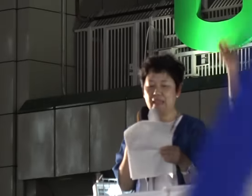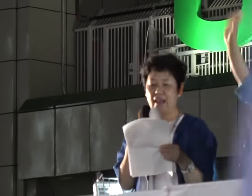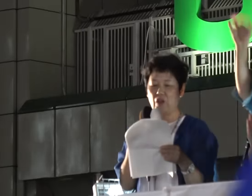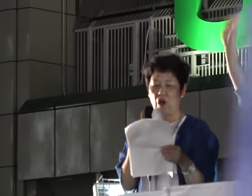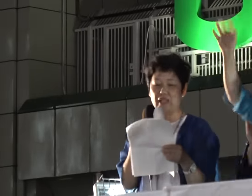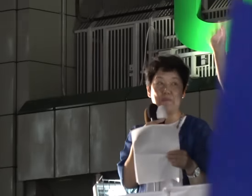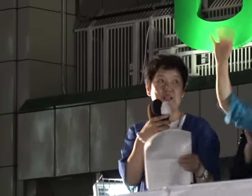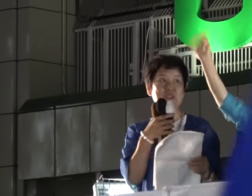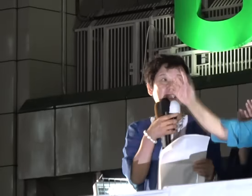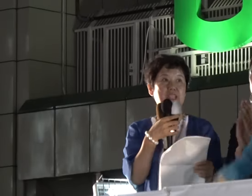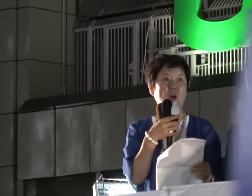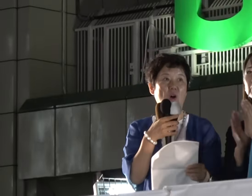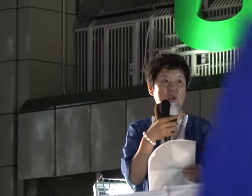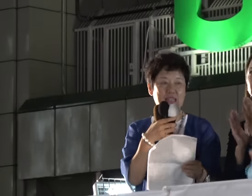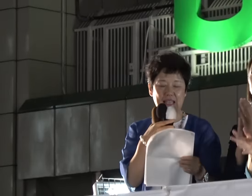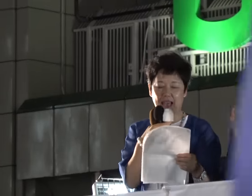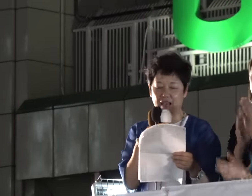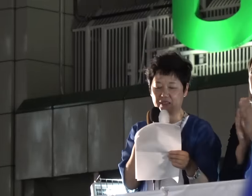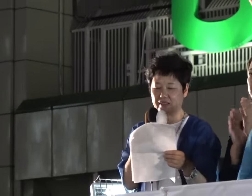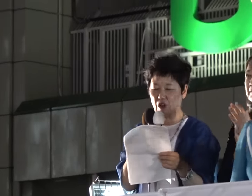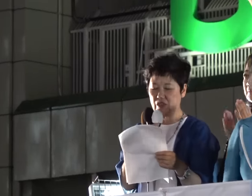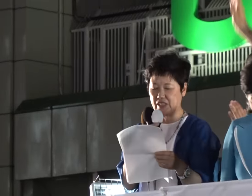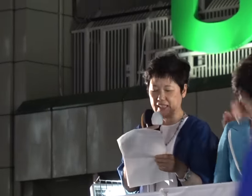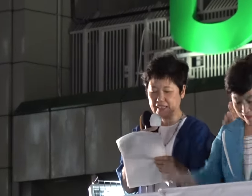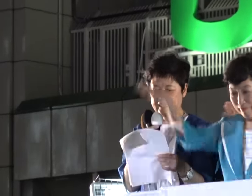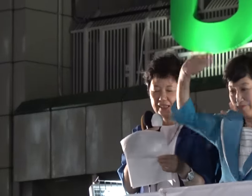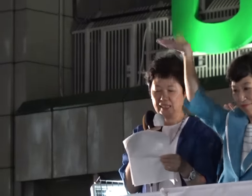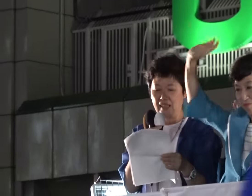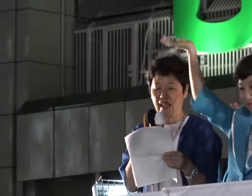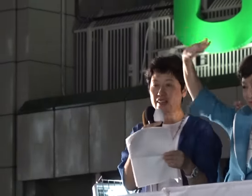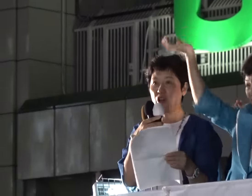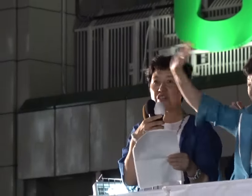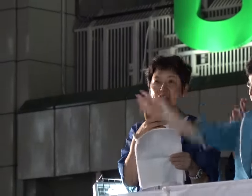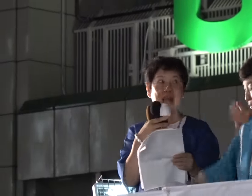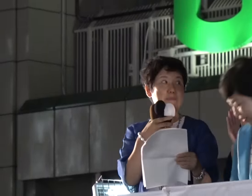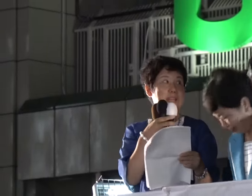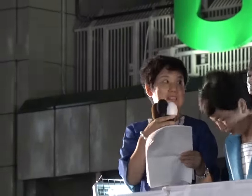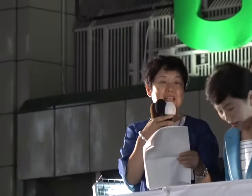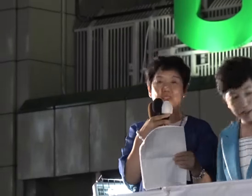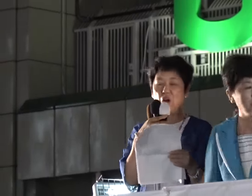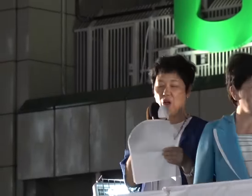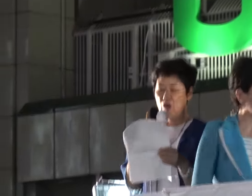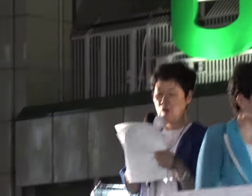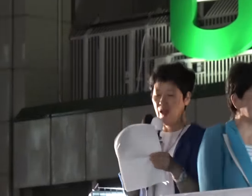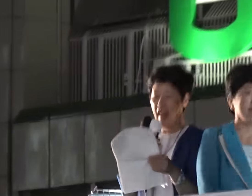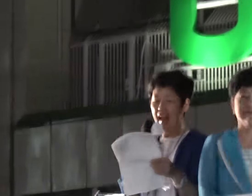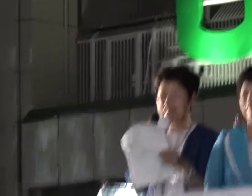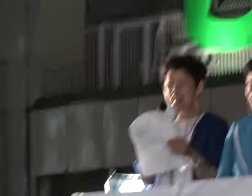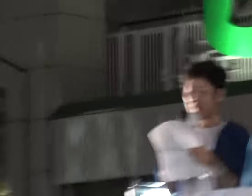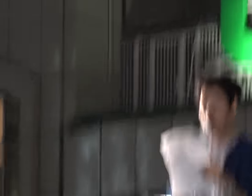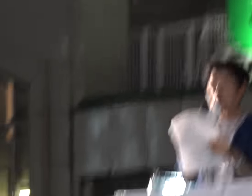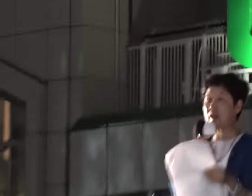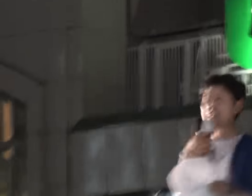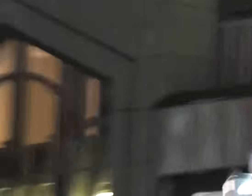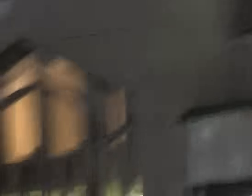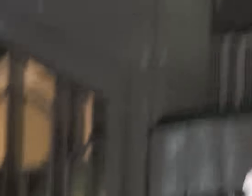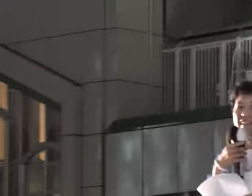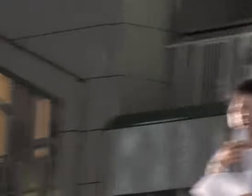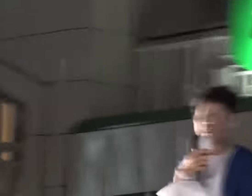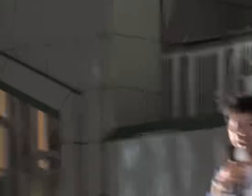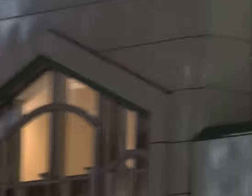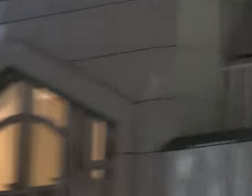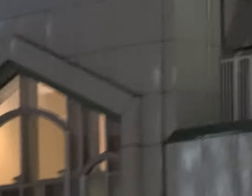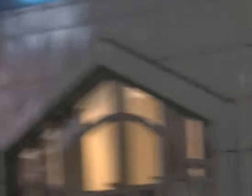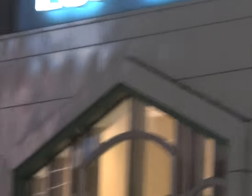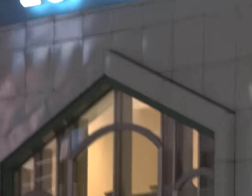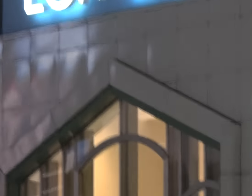市民連合山口二郎法政大学教授、そして民進党代表岡田克也